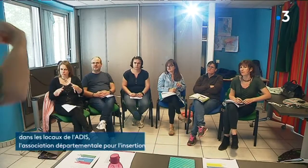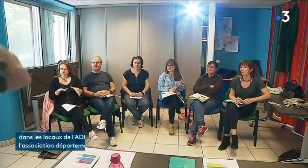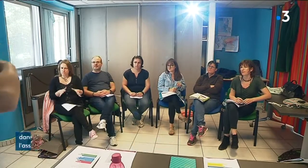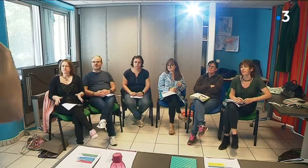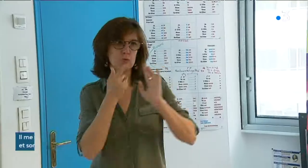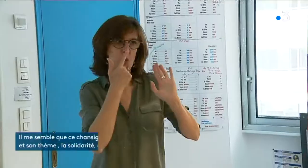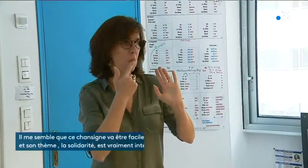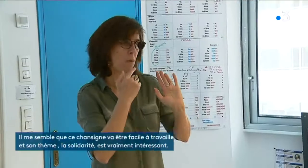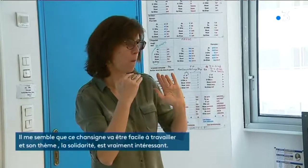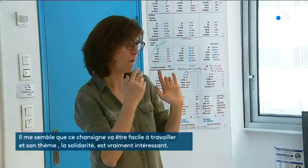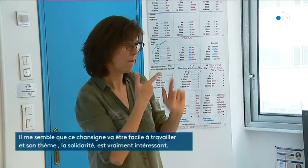sourds.